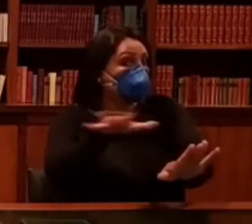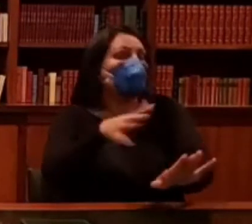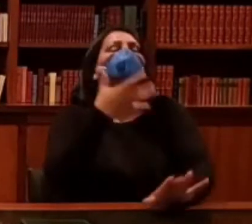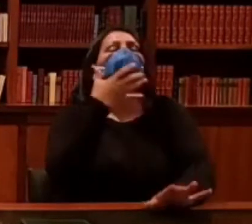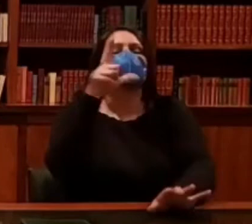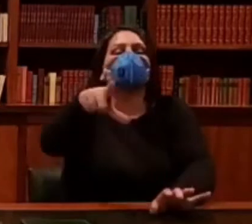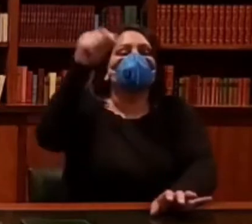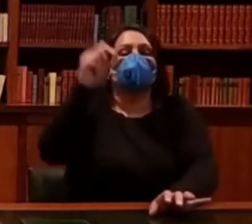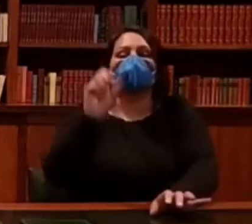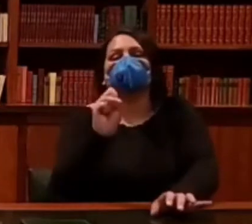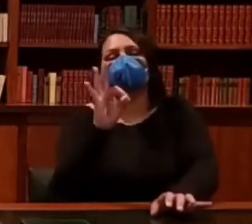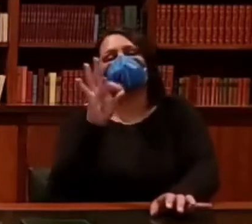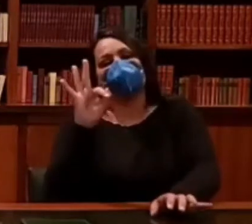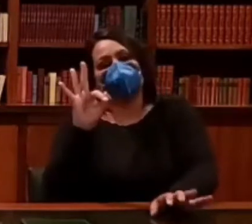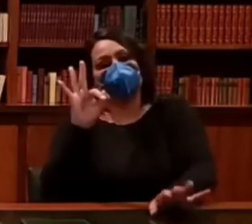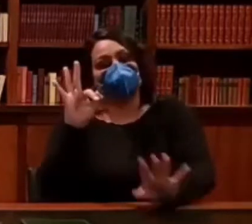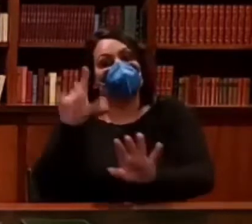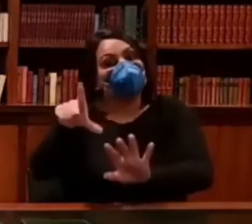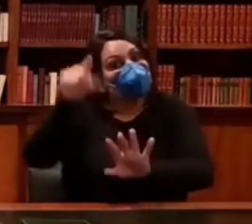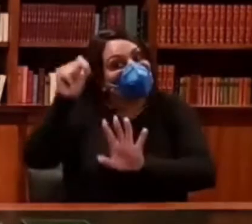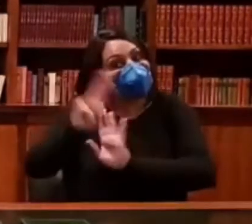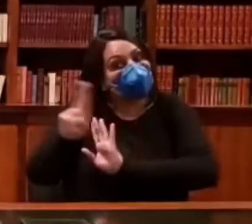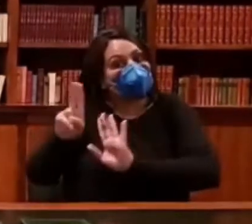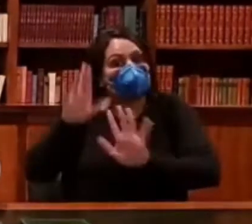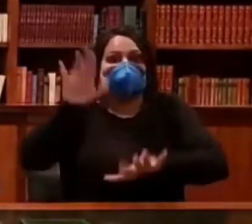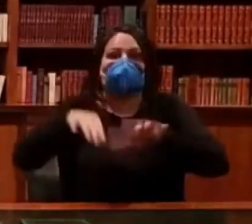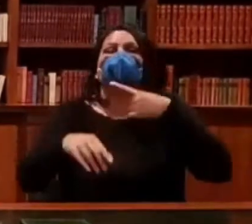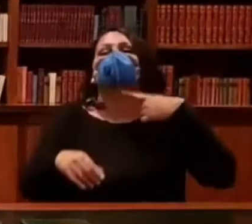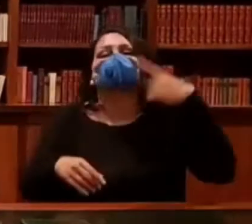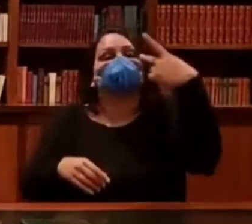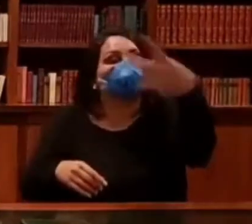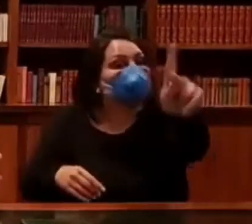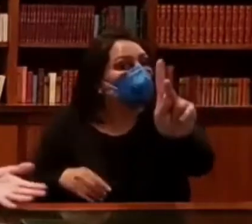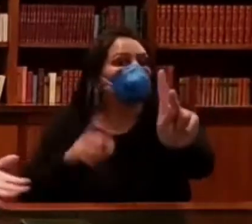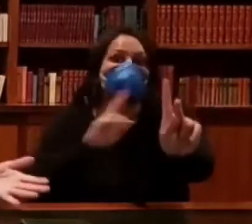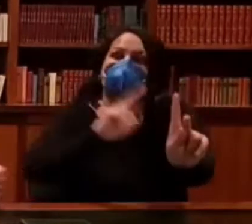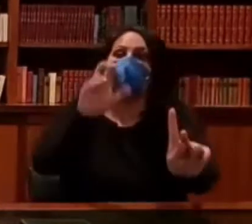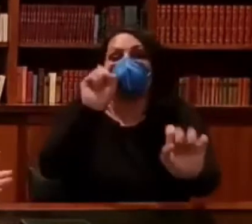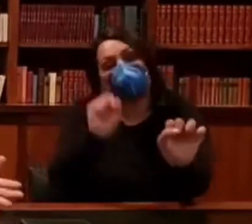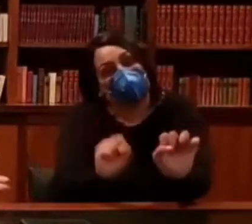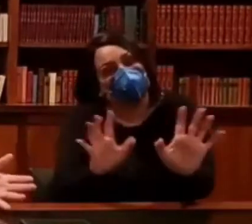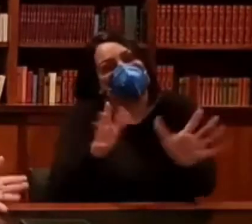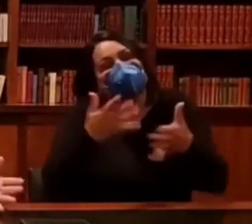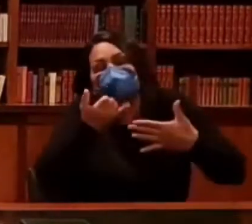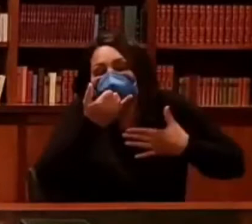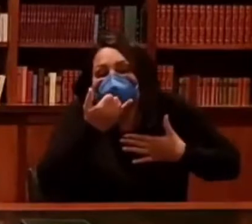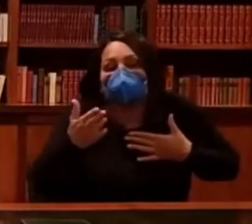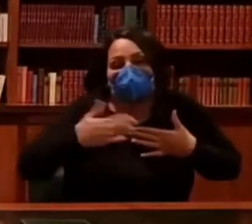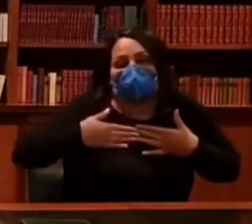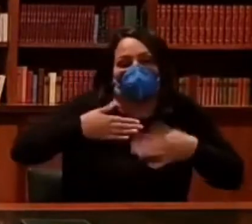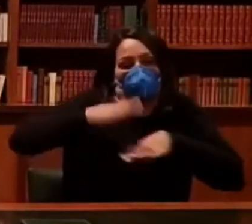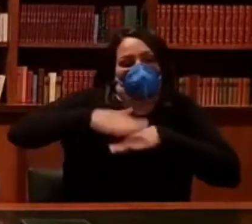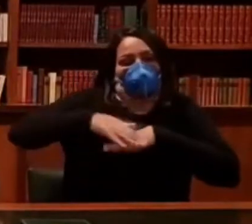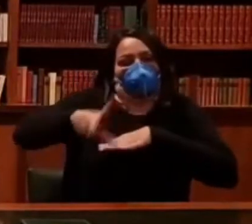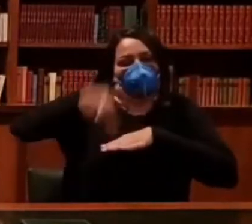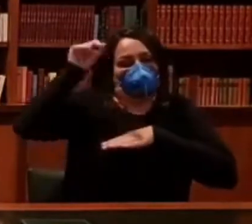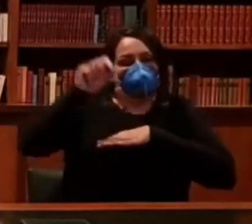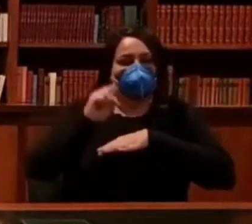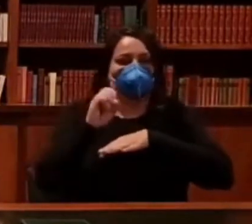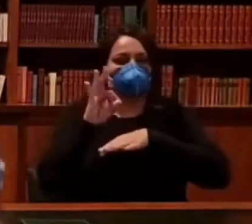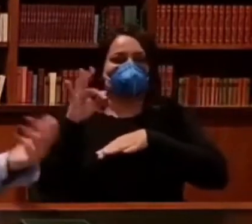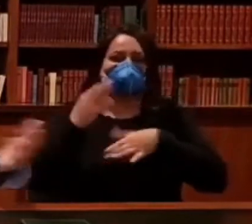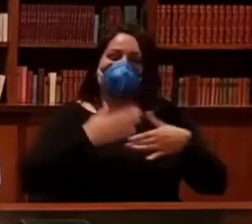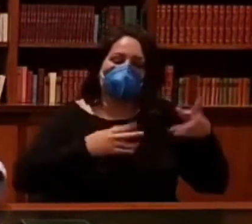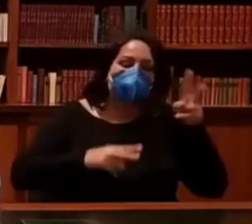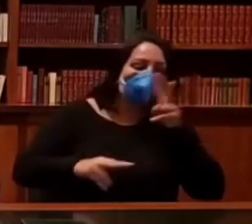pode não ser do seu perfil. Mas a indicação, me desculpa, é minha. Aí a adesão minha, a